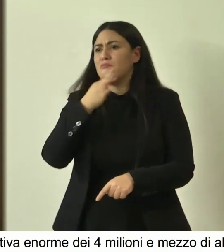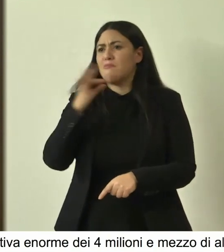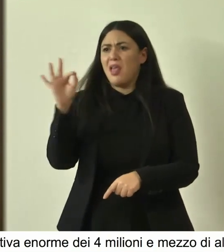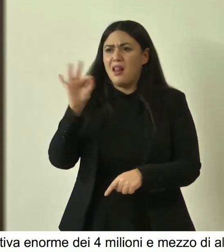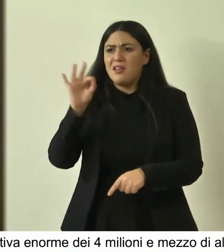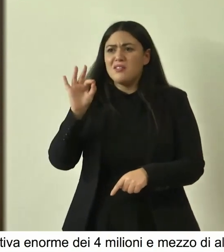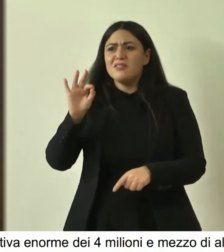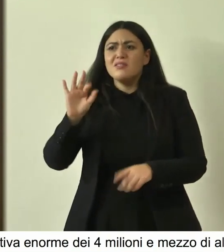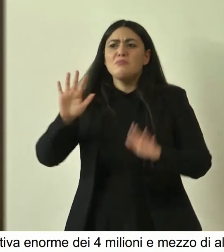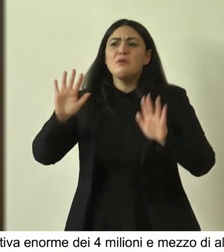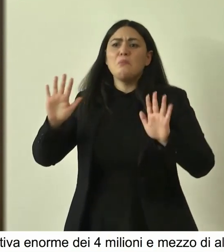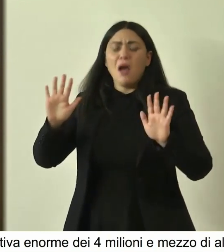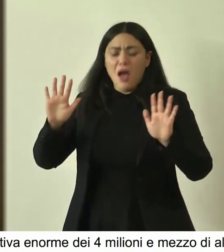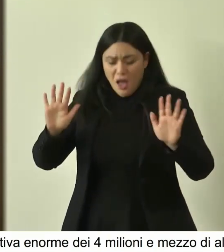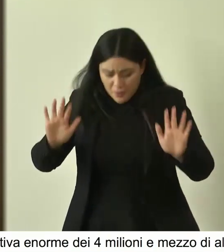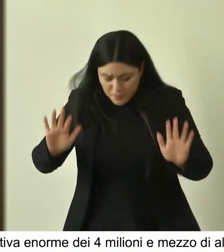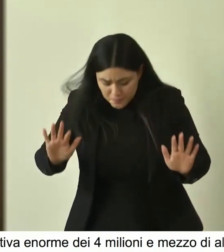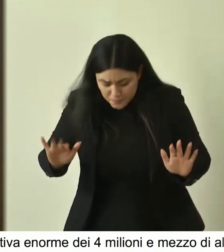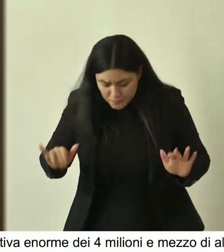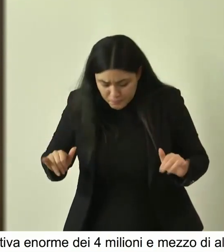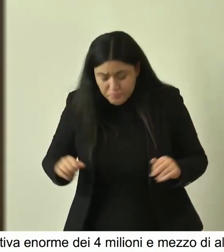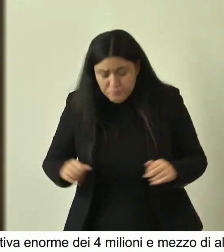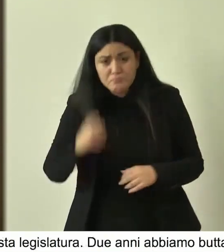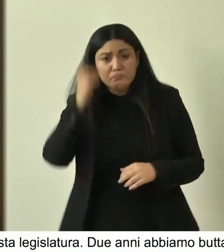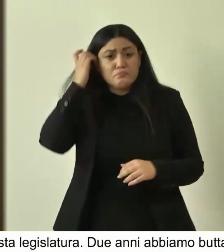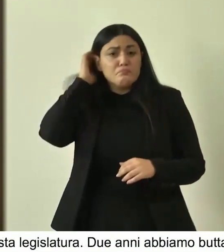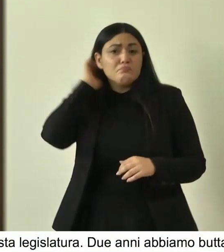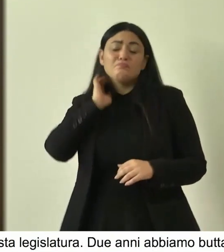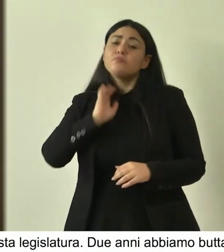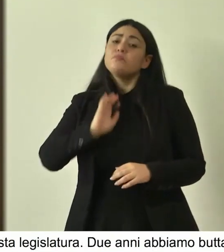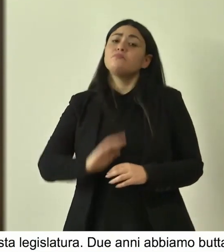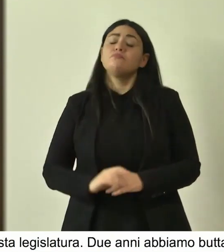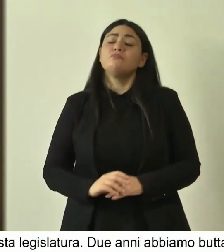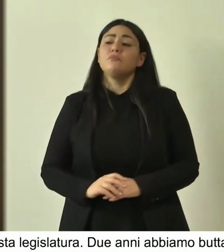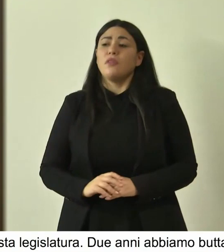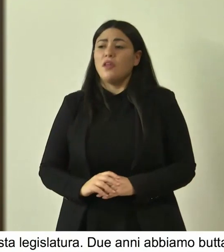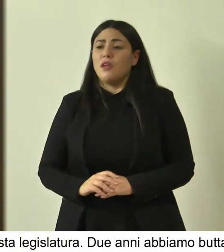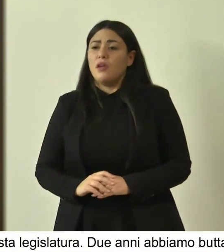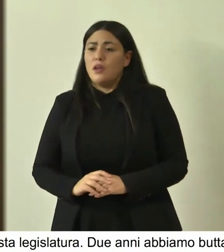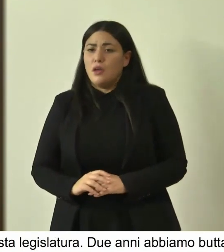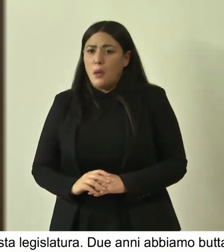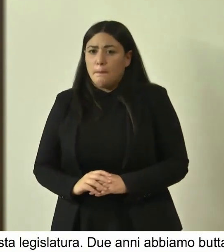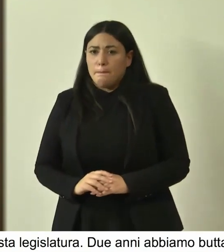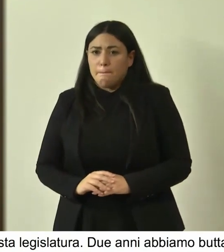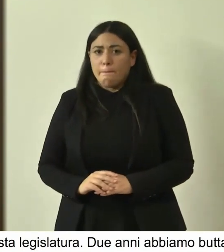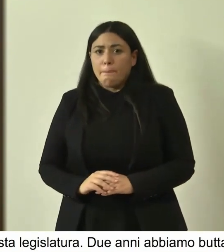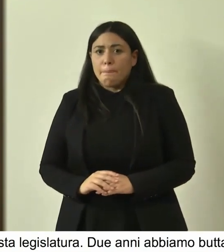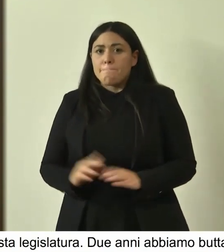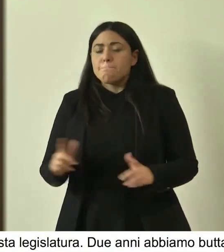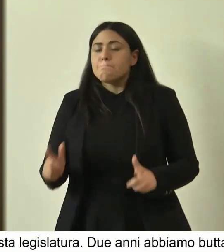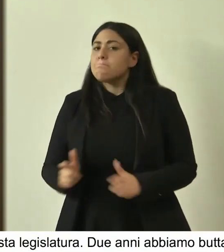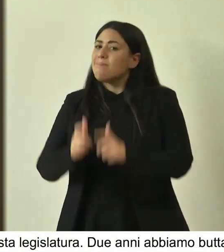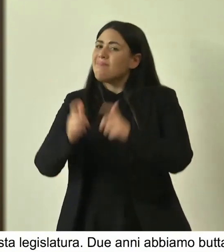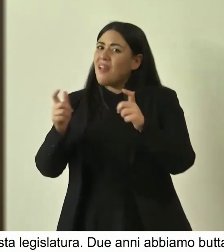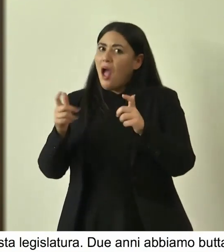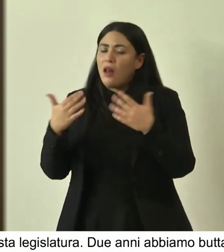certamente in un senso igienico, per quello che gli alberi e le foreste rappresentano per il clima,